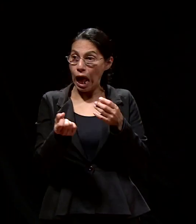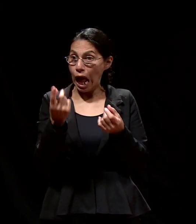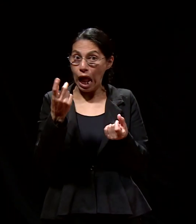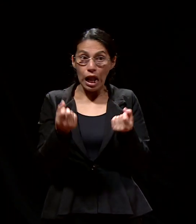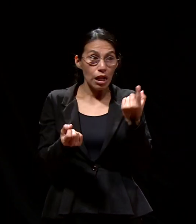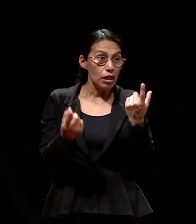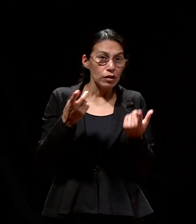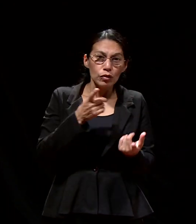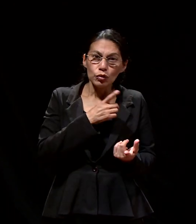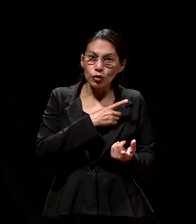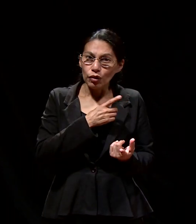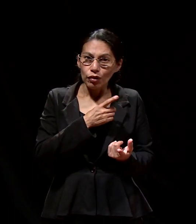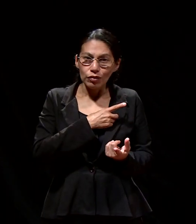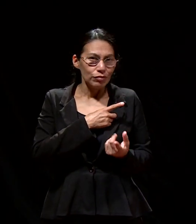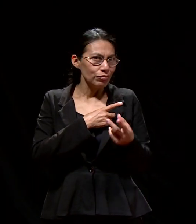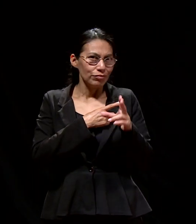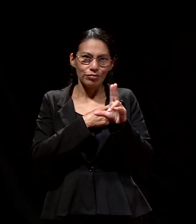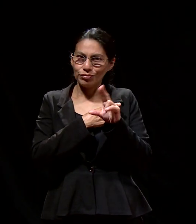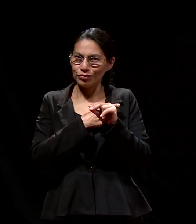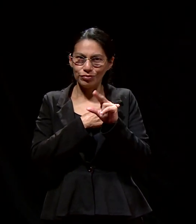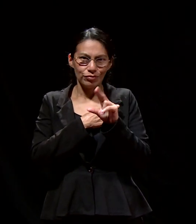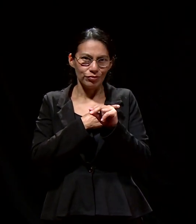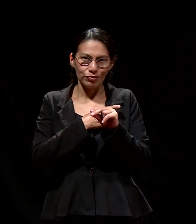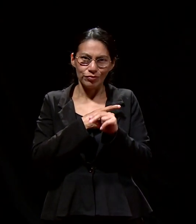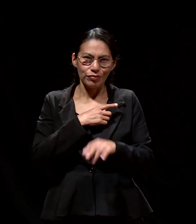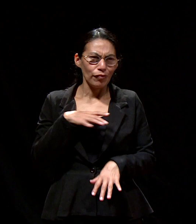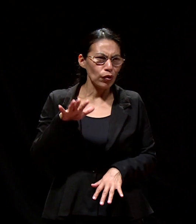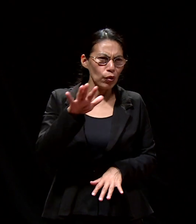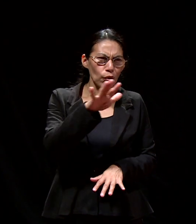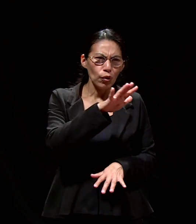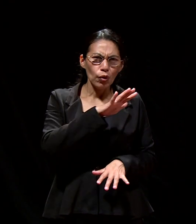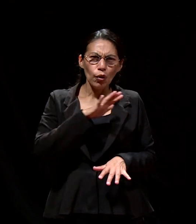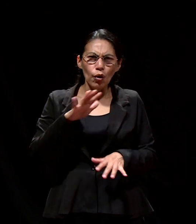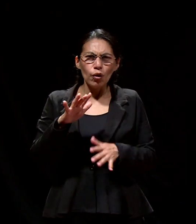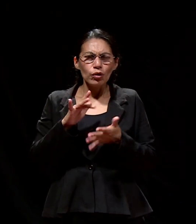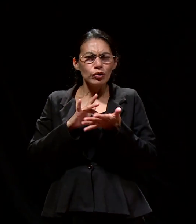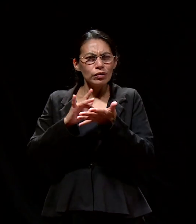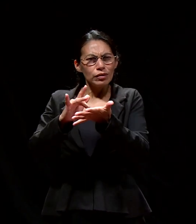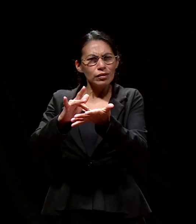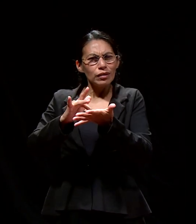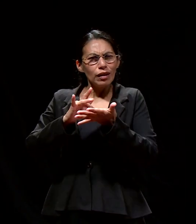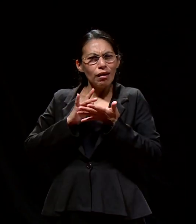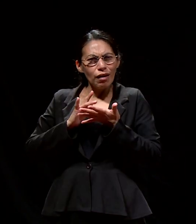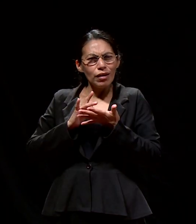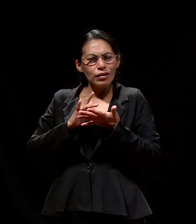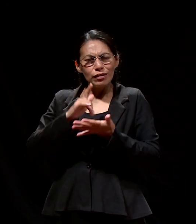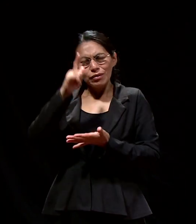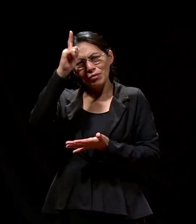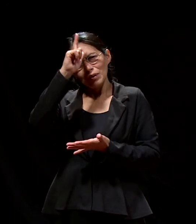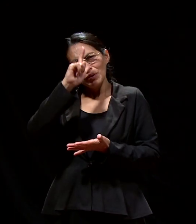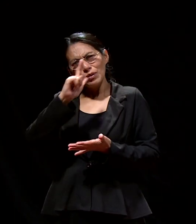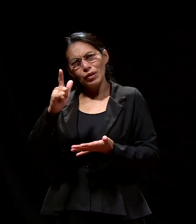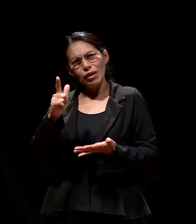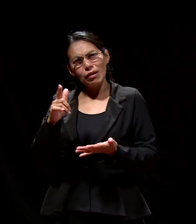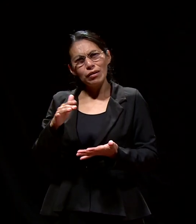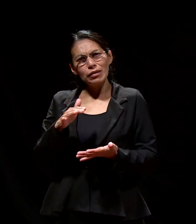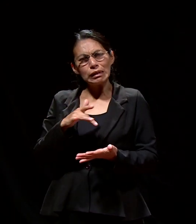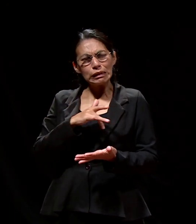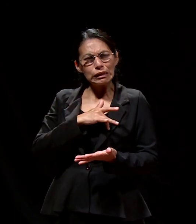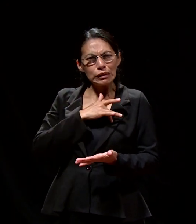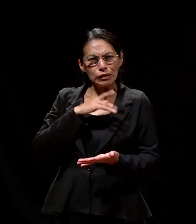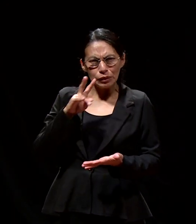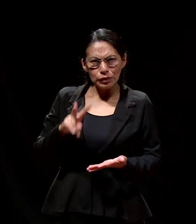nadie debe aislarse todos debemos estar en una un apoyo mutuo emocional y